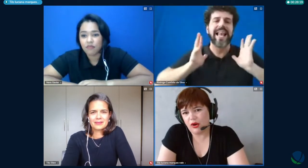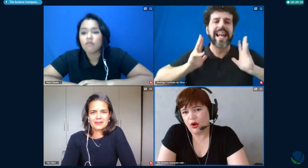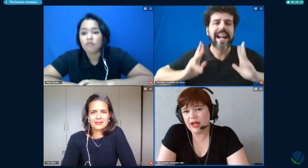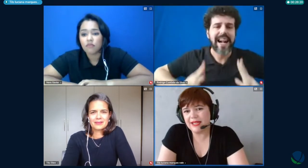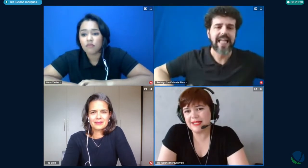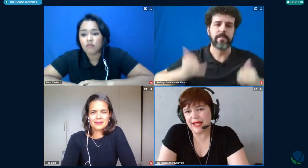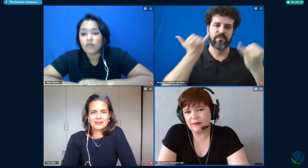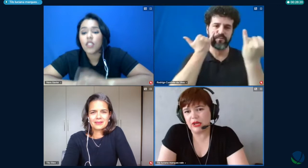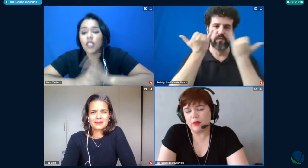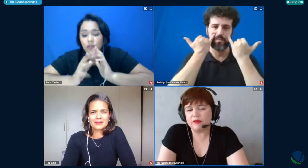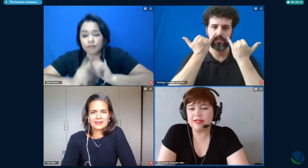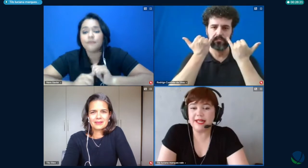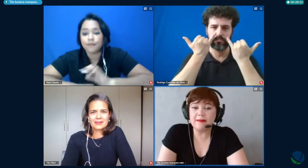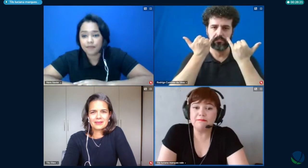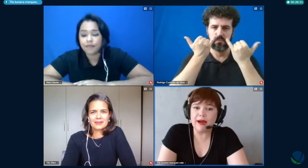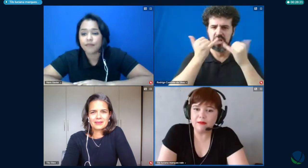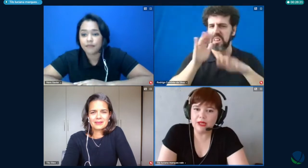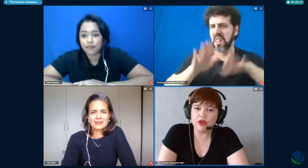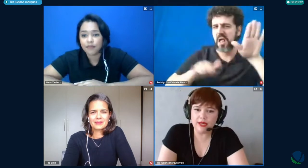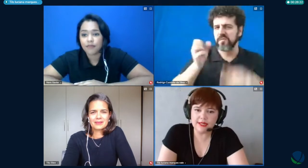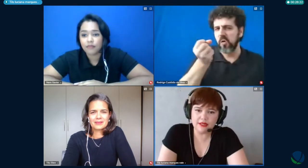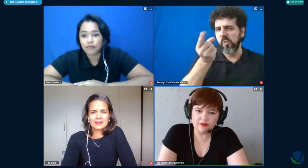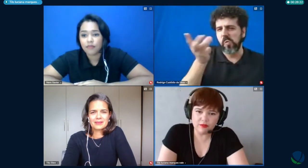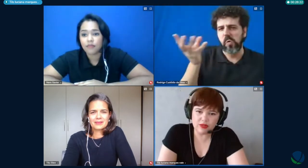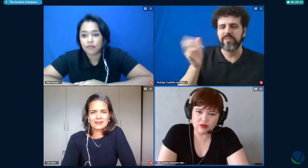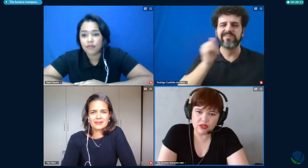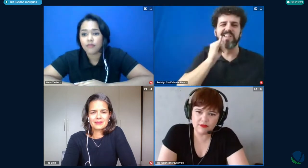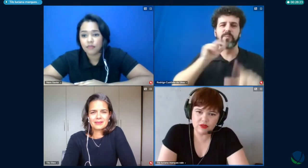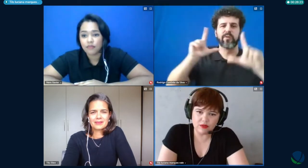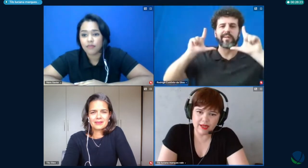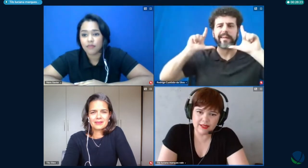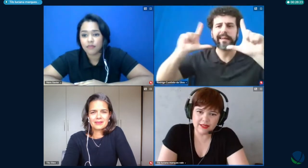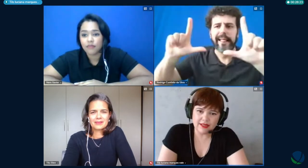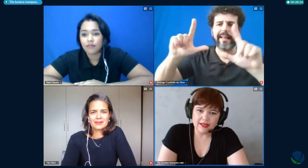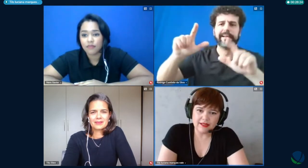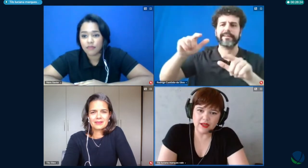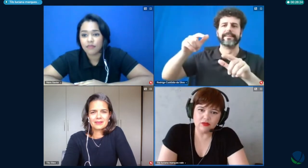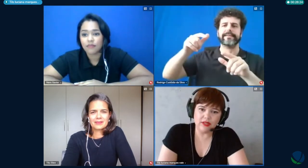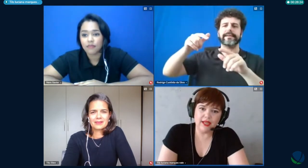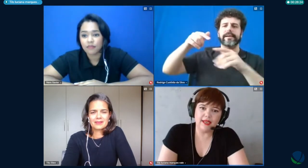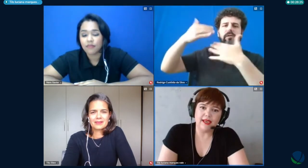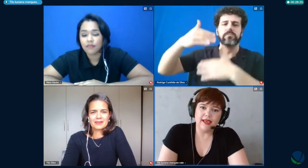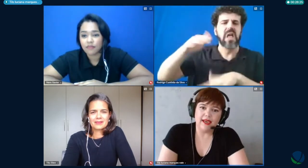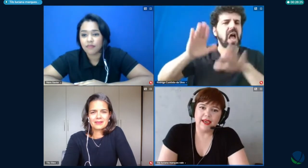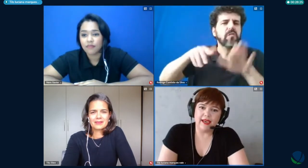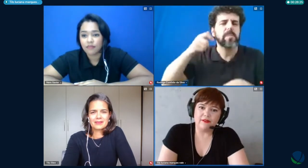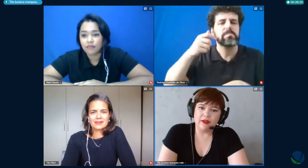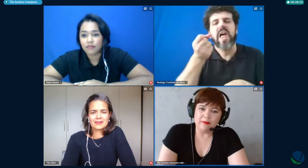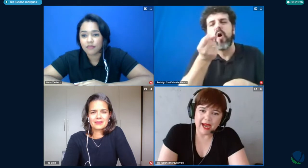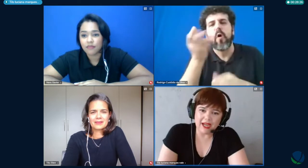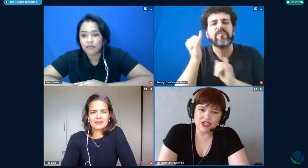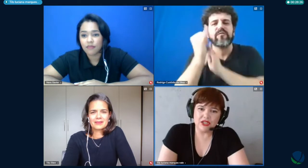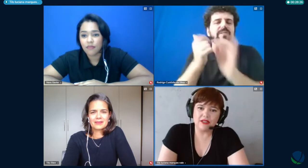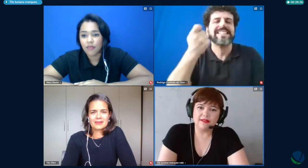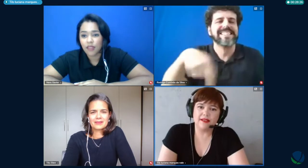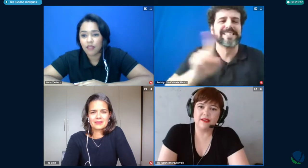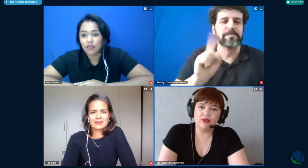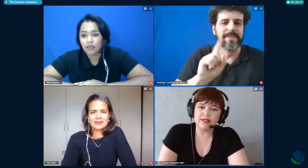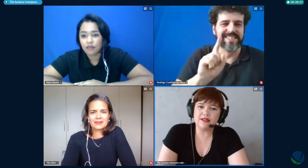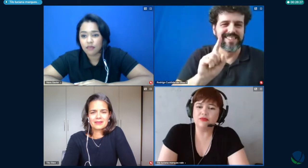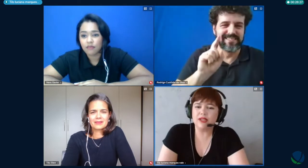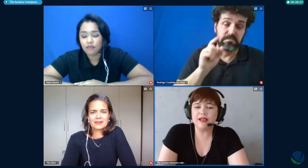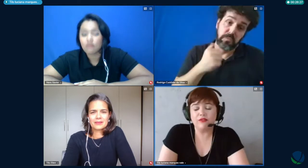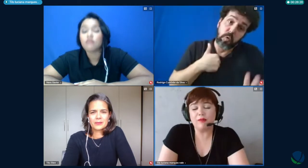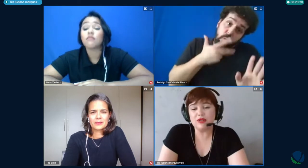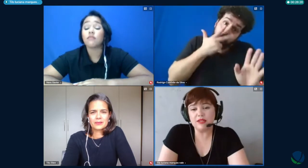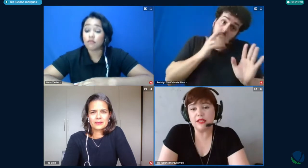você organizar melhor, para você limpar melhor essas informações visuais. Então, tem imagem, tem